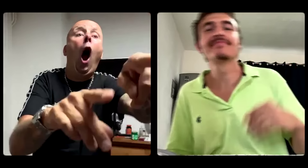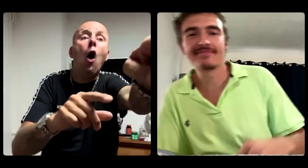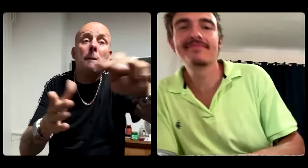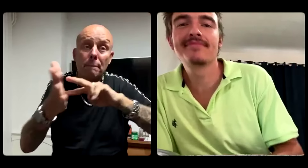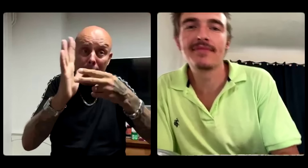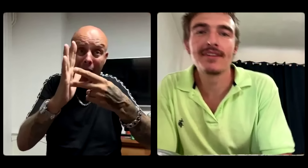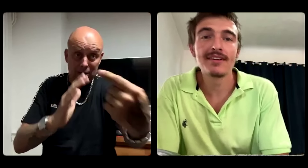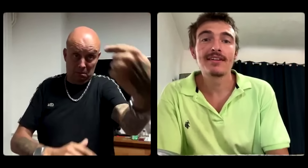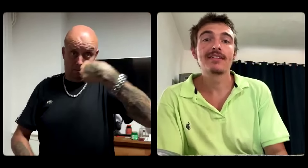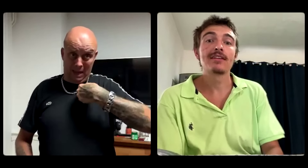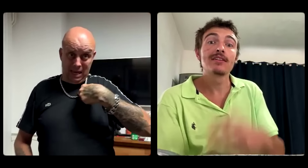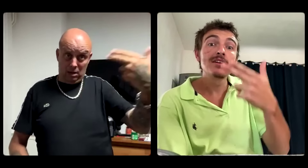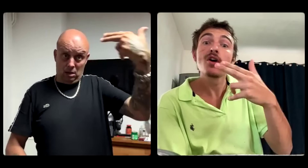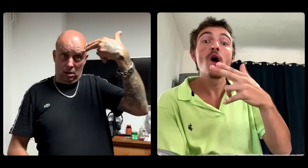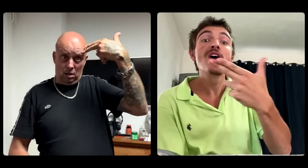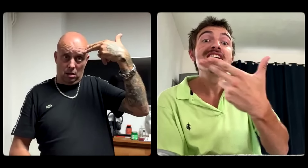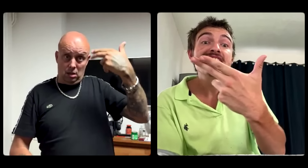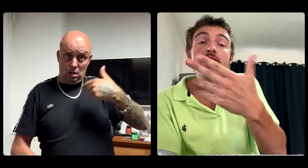Och.